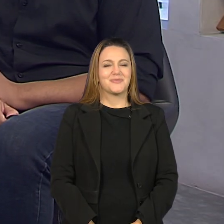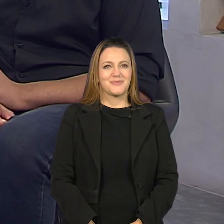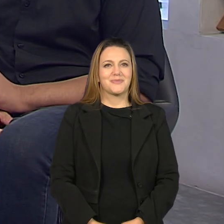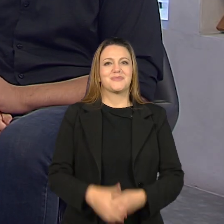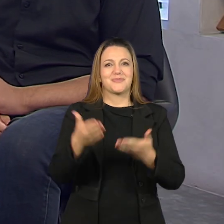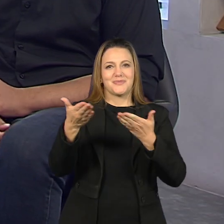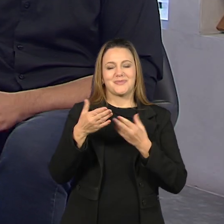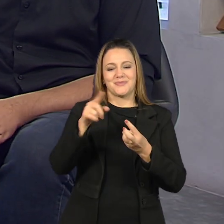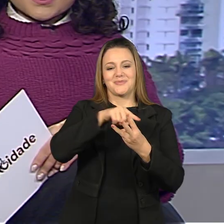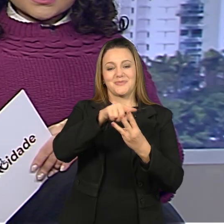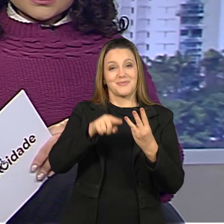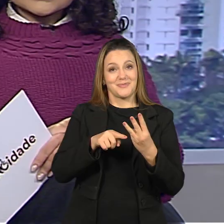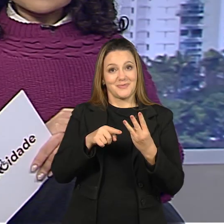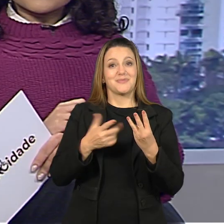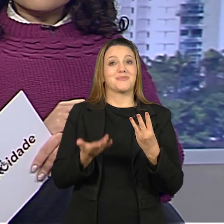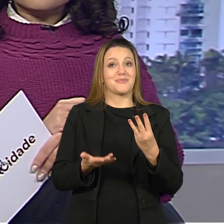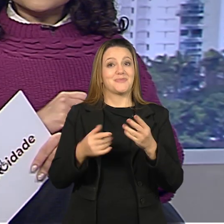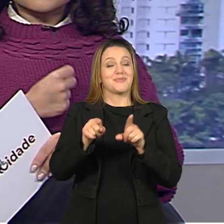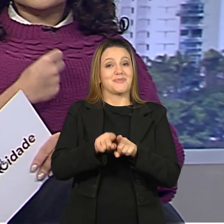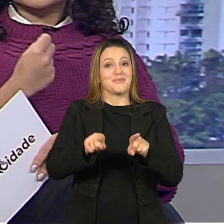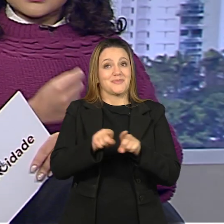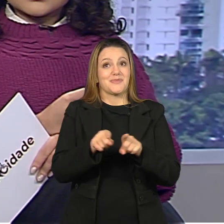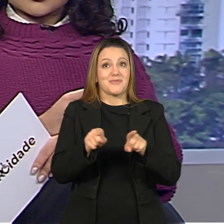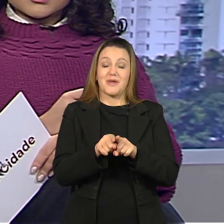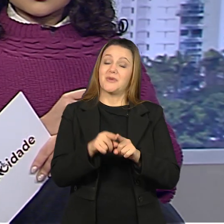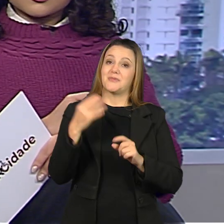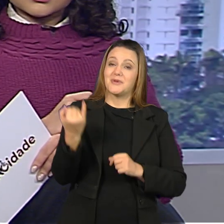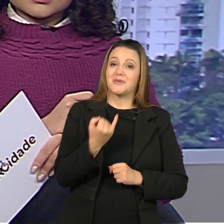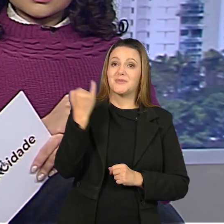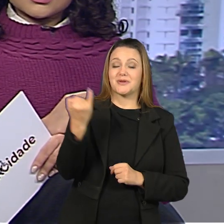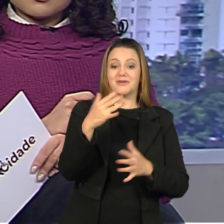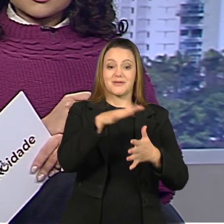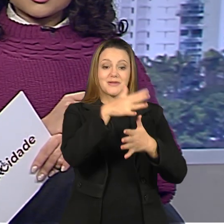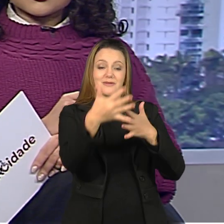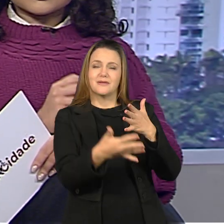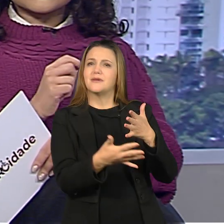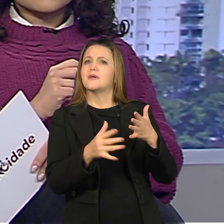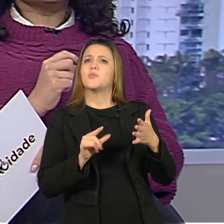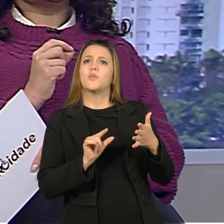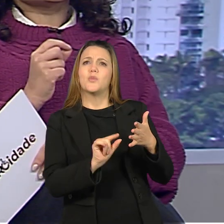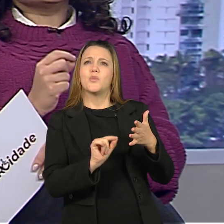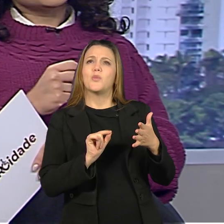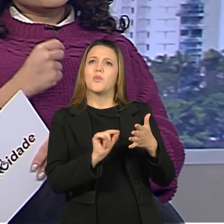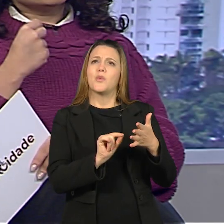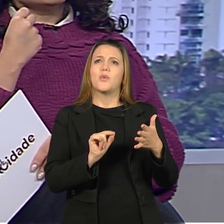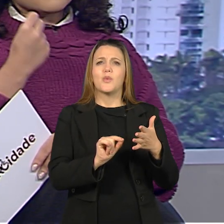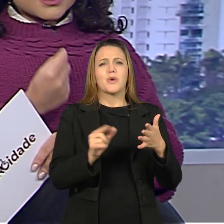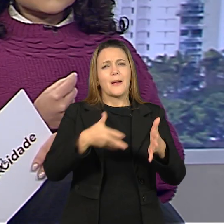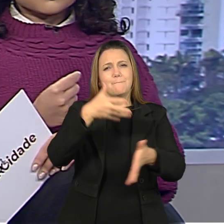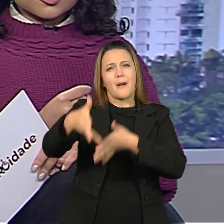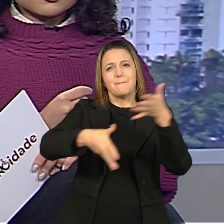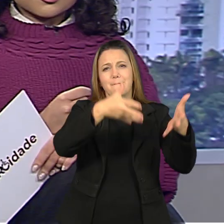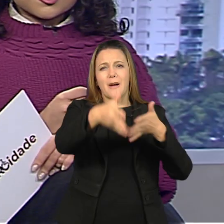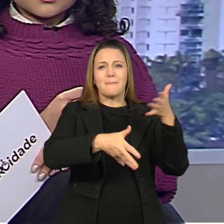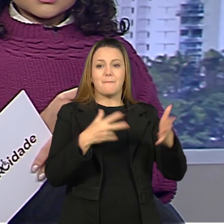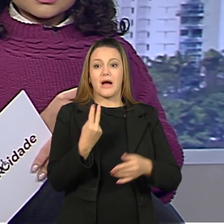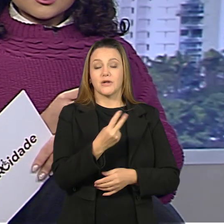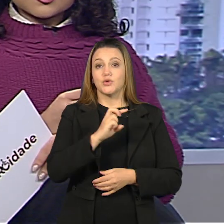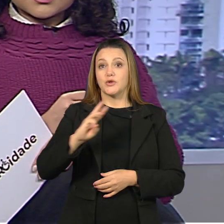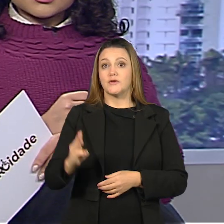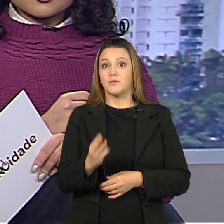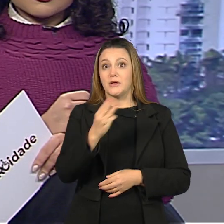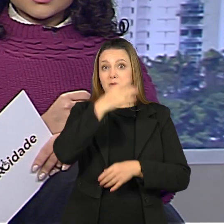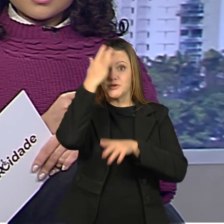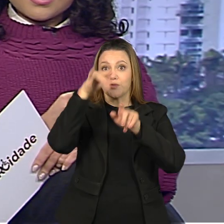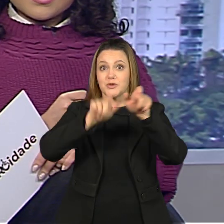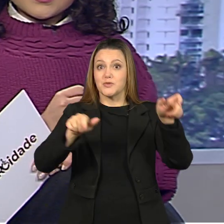Agradecemos aos três aqui pela presença e para enfatizar ainda mais a importância da Libra, gente, que é utilizada por mais de 2 milhões de brasileiros